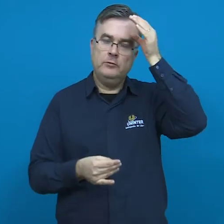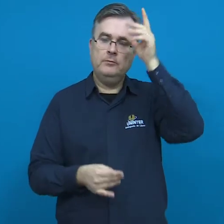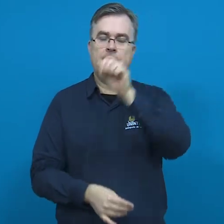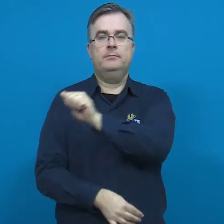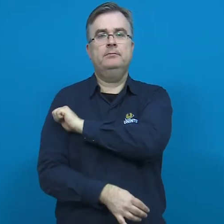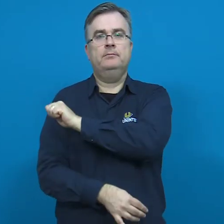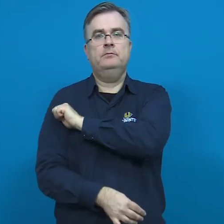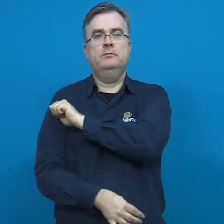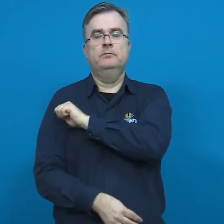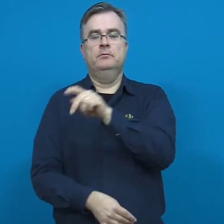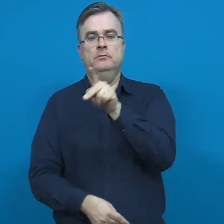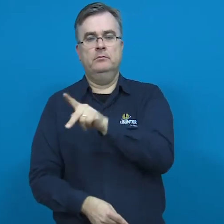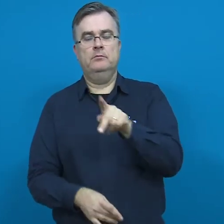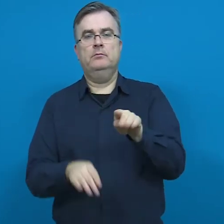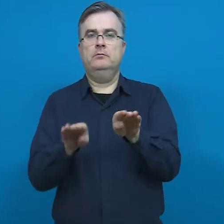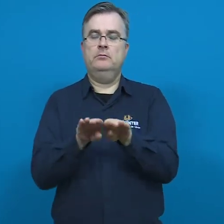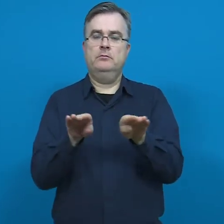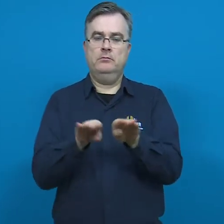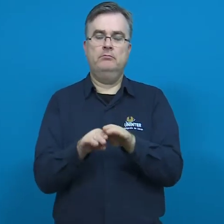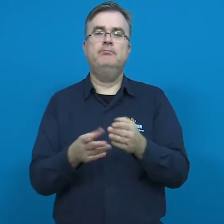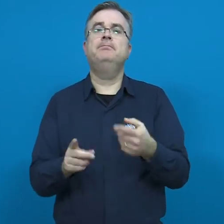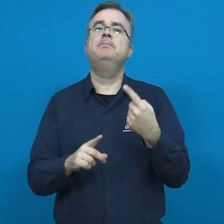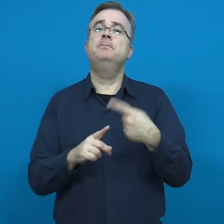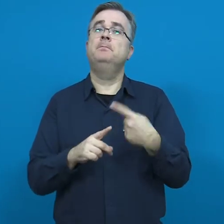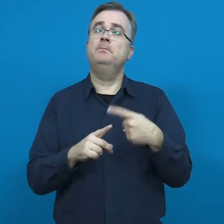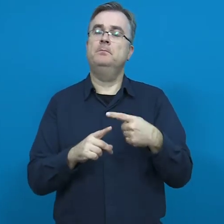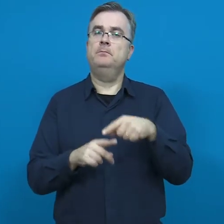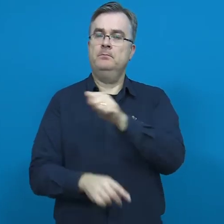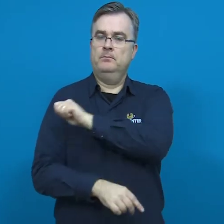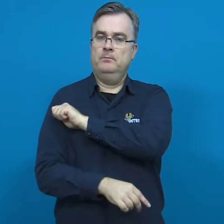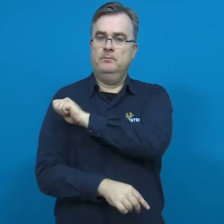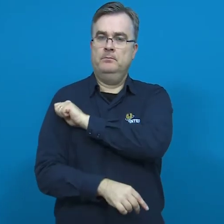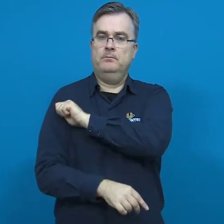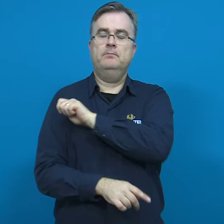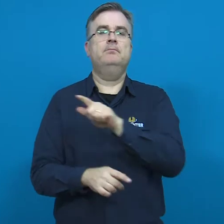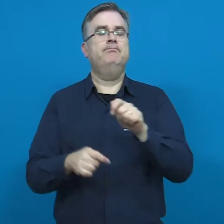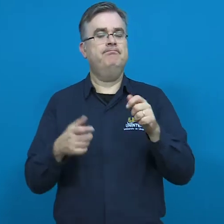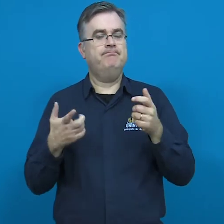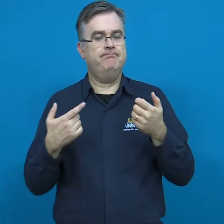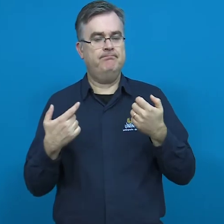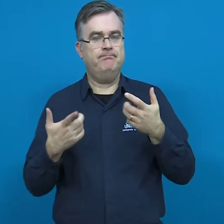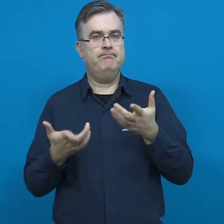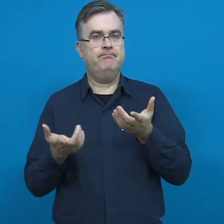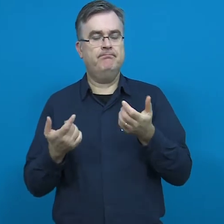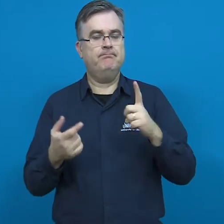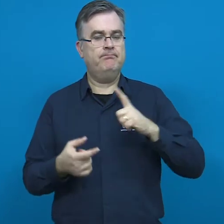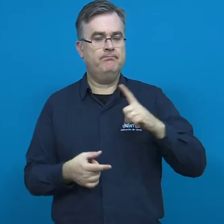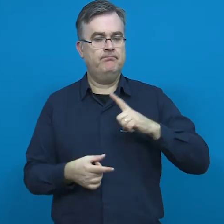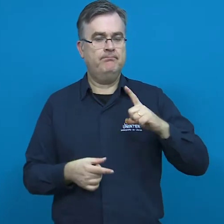da consciência do aluno e do professor também, né? Porque o aluno, ele